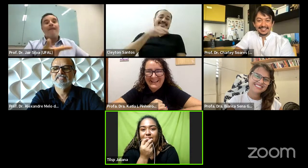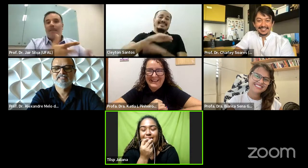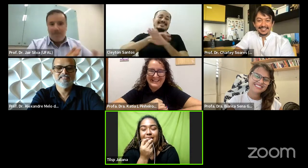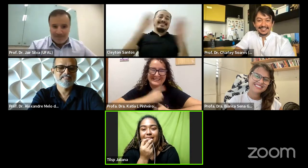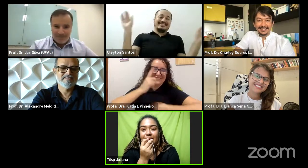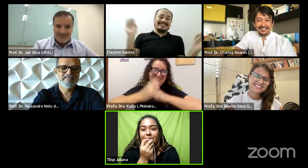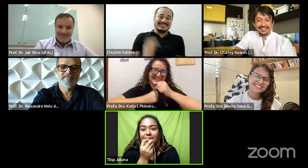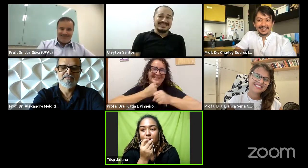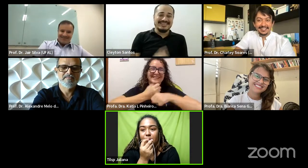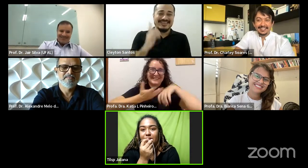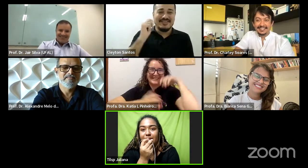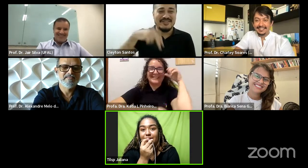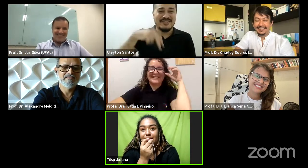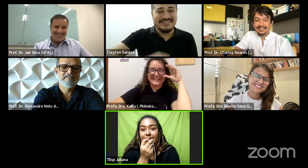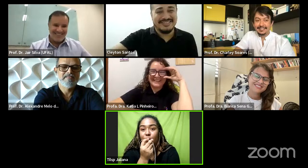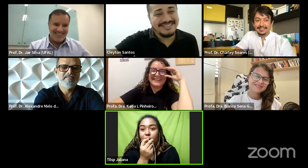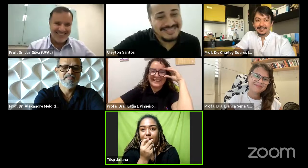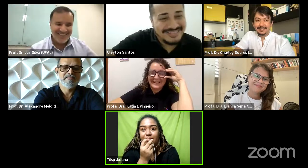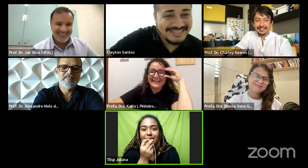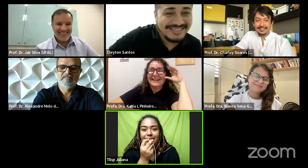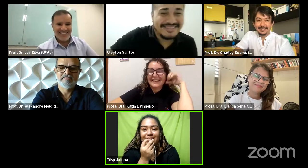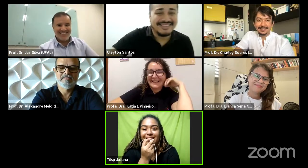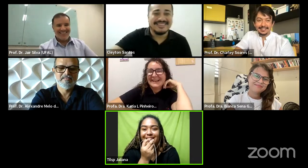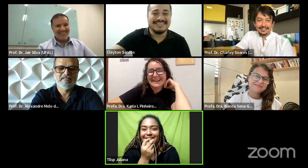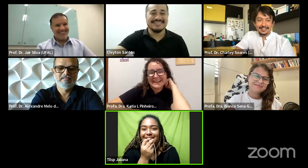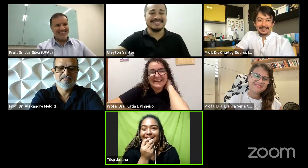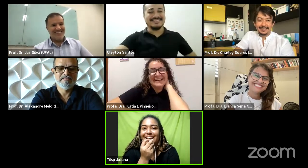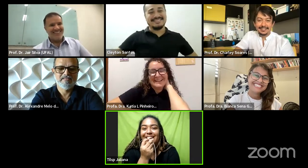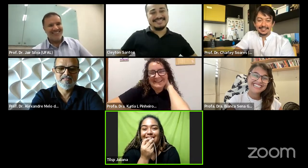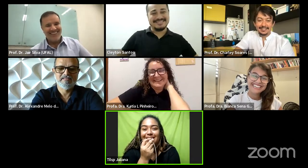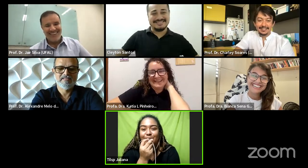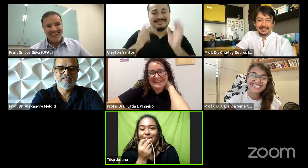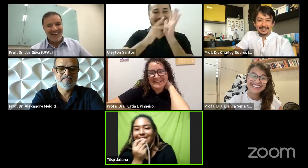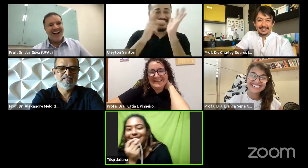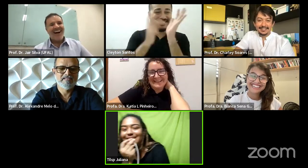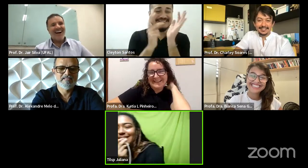eu acho que você teria terminado seu mestrado até em um ano se a gente